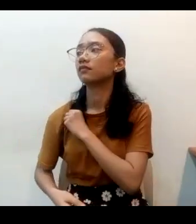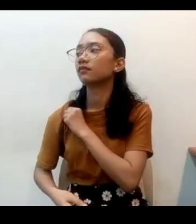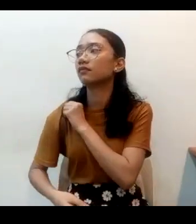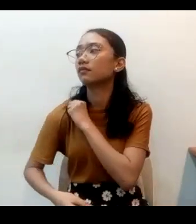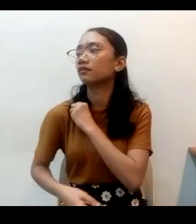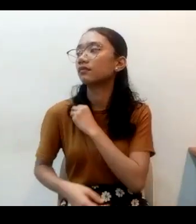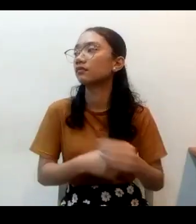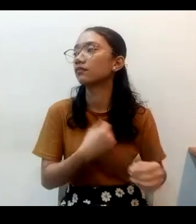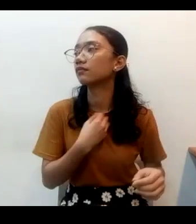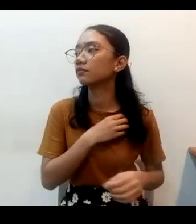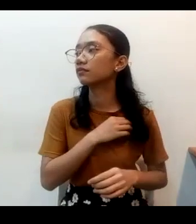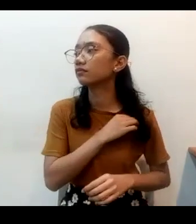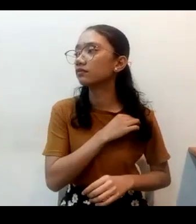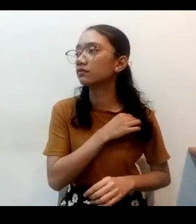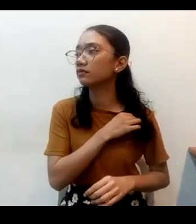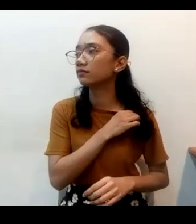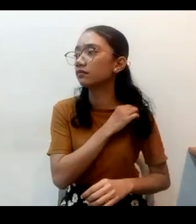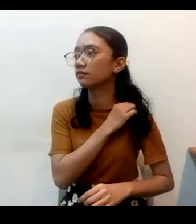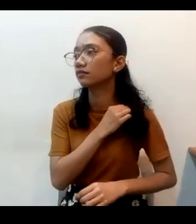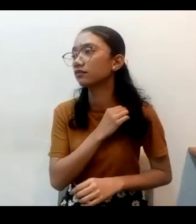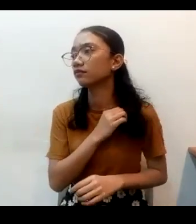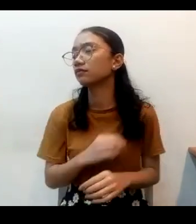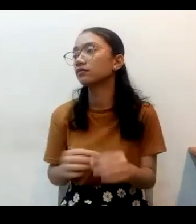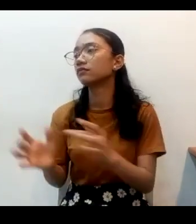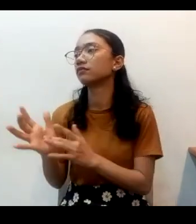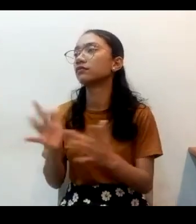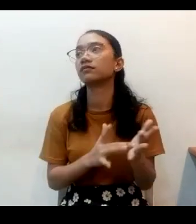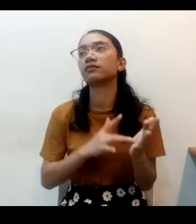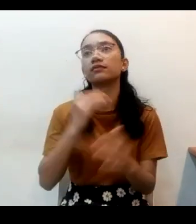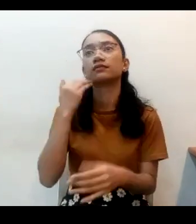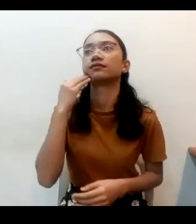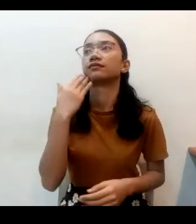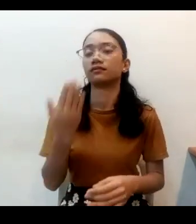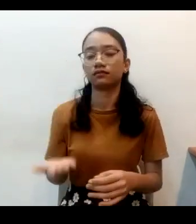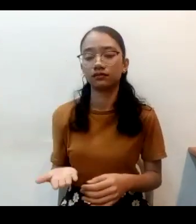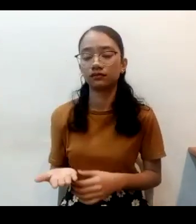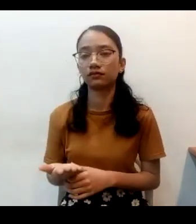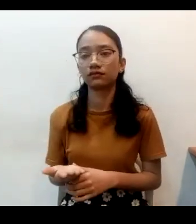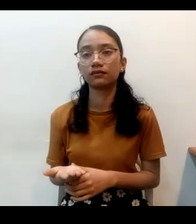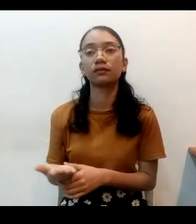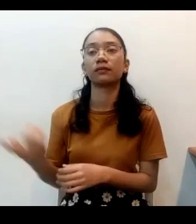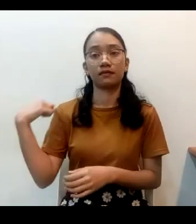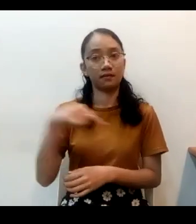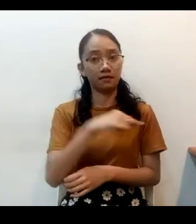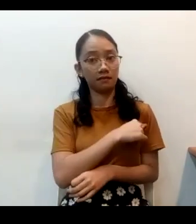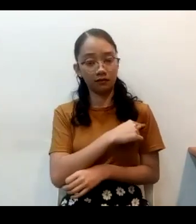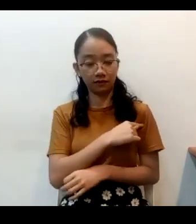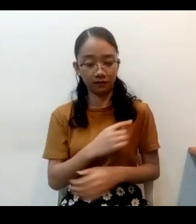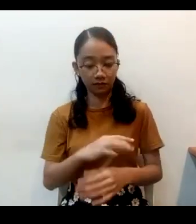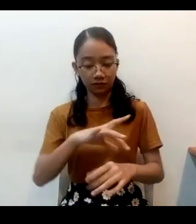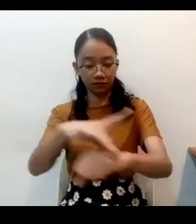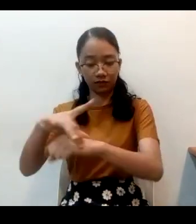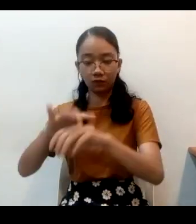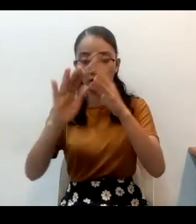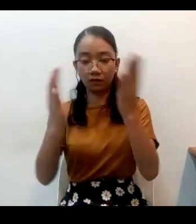since Jesus died, the world is a night. Kaya simula po nung namatay po si Jesus, yung mundo po natin ay naging madilim. Then which one